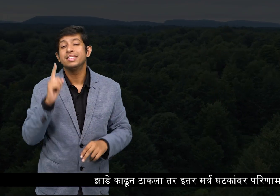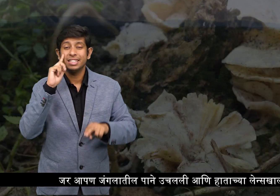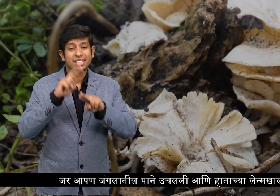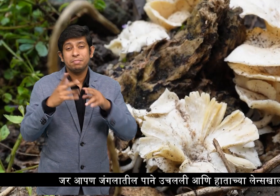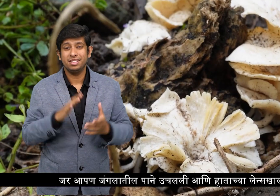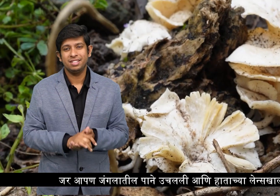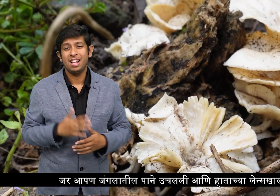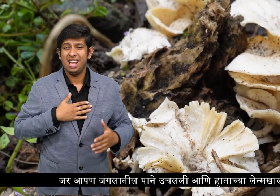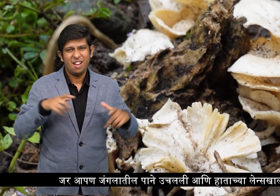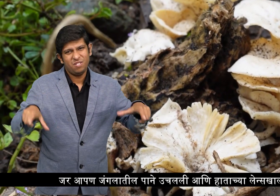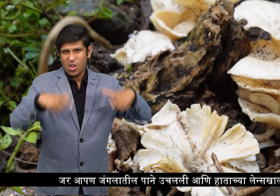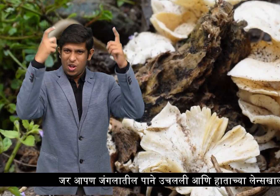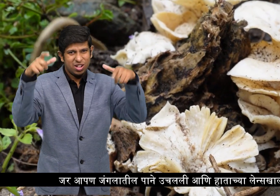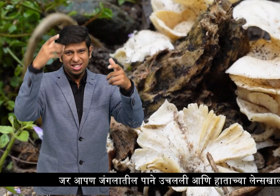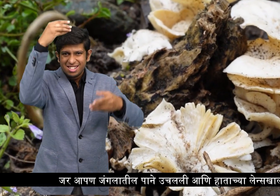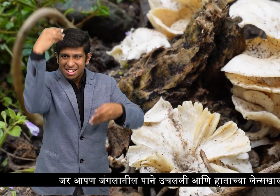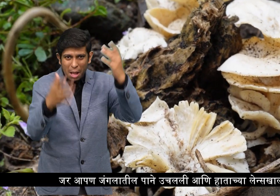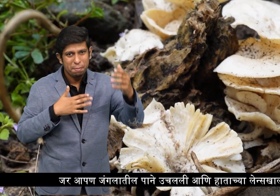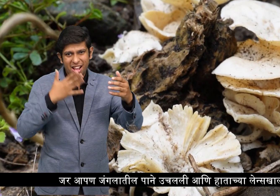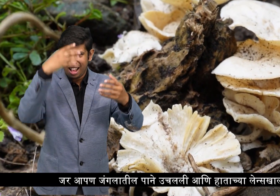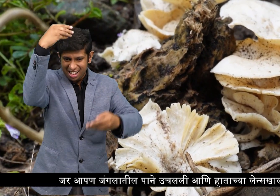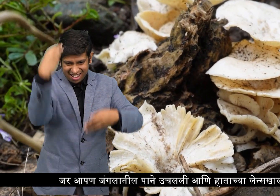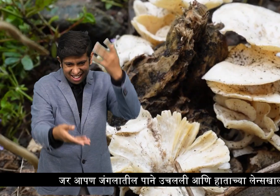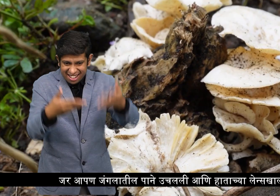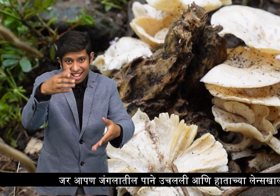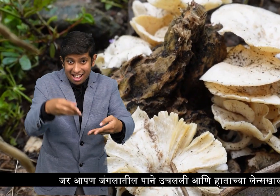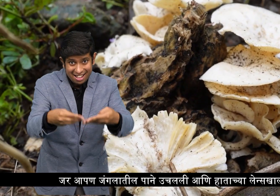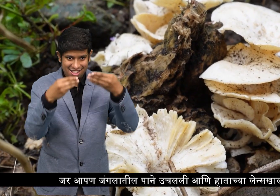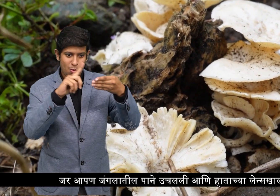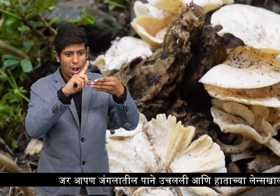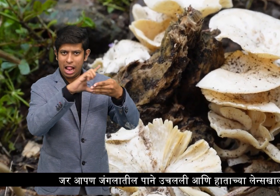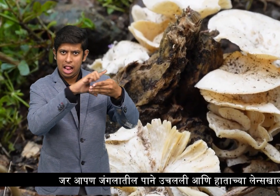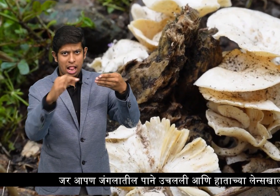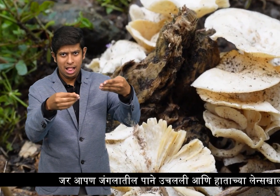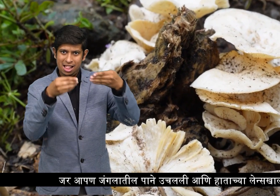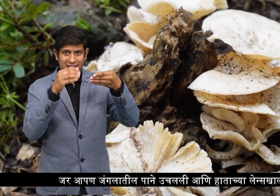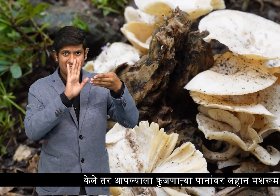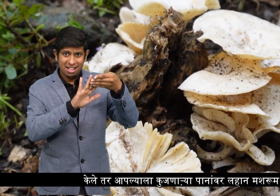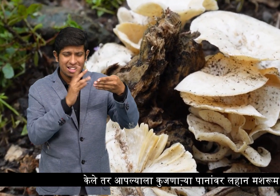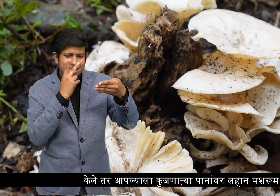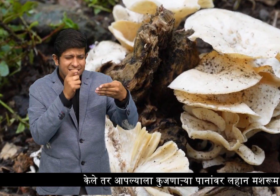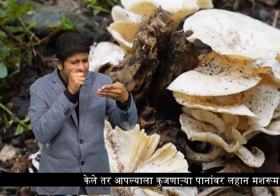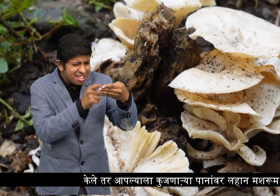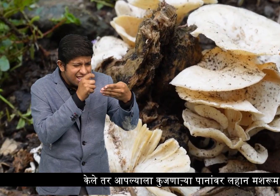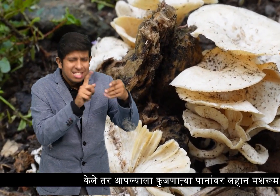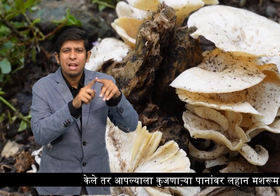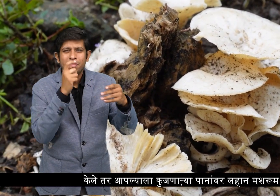जर आपण जंगलातील पाने उचलली आणि हाताच्या लेन्सखळी निरीक्षण केले तर